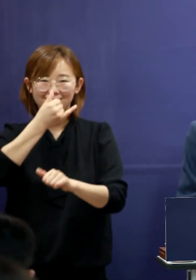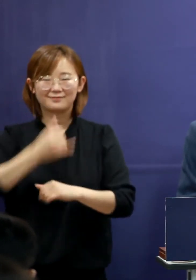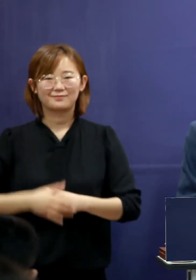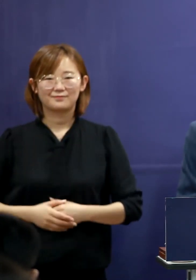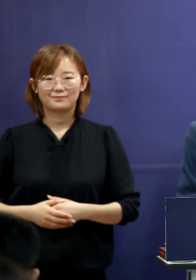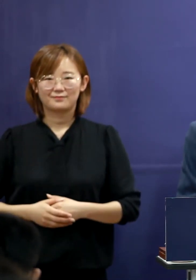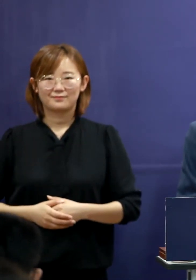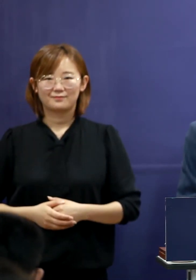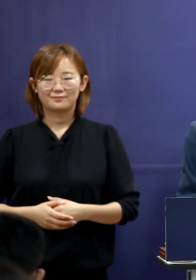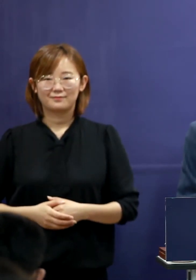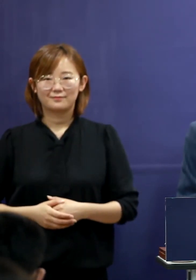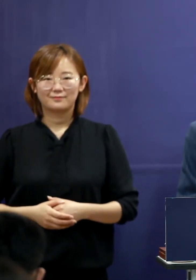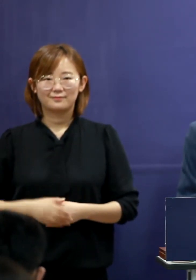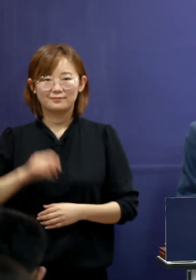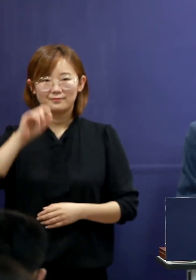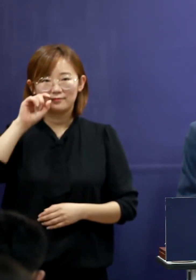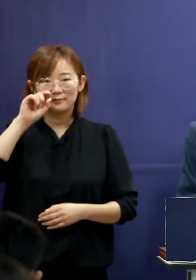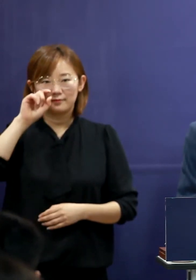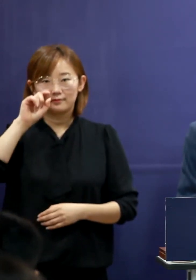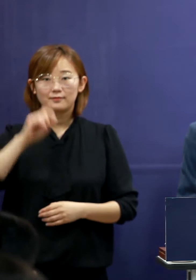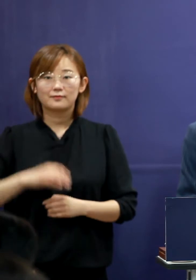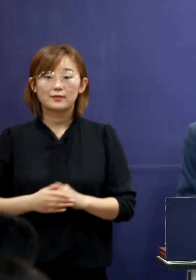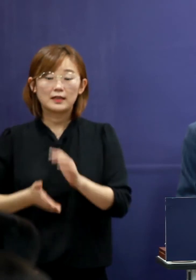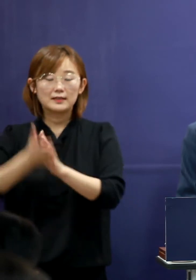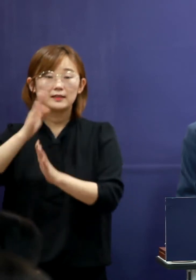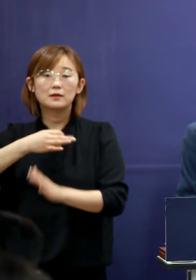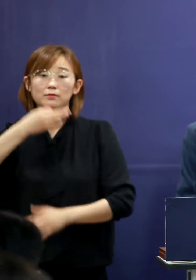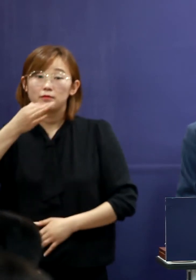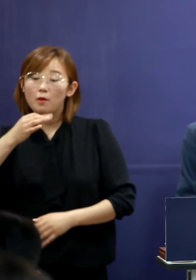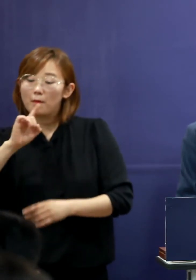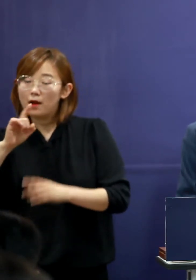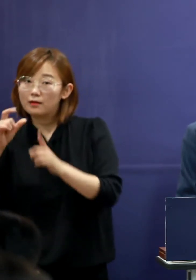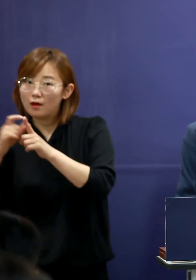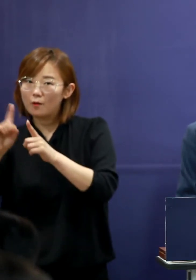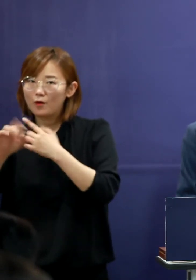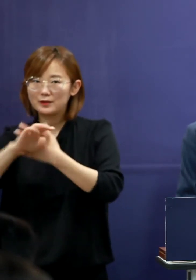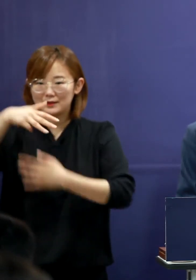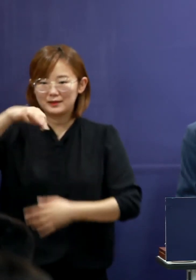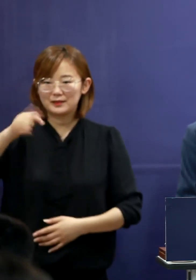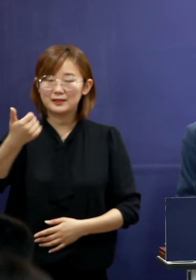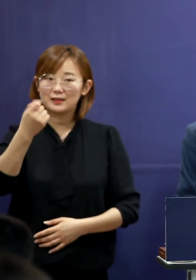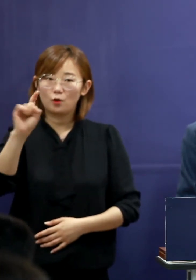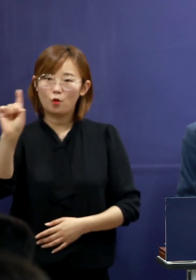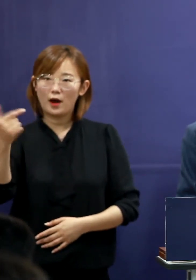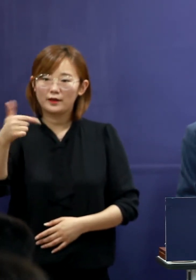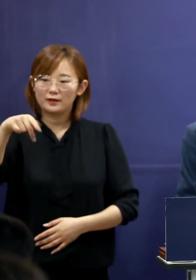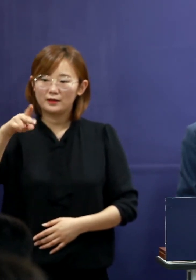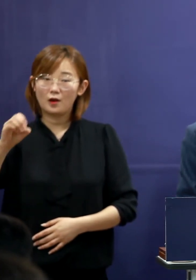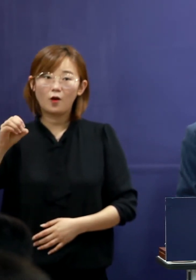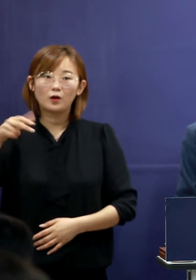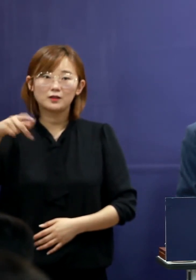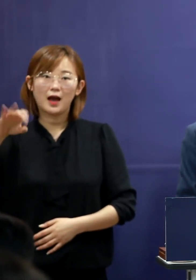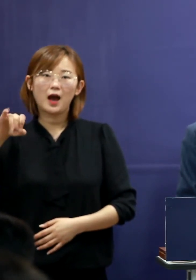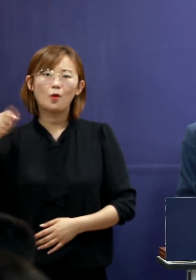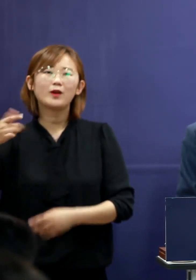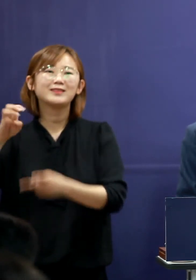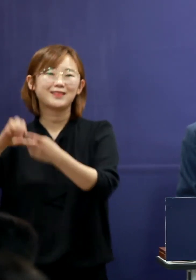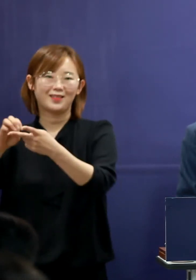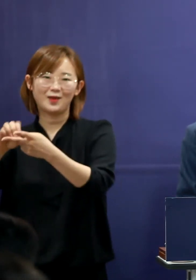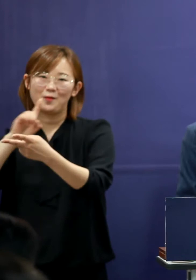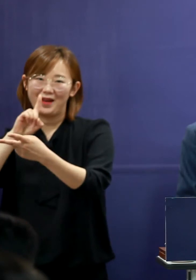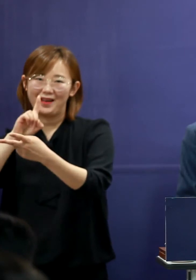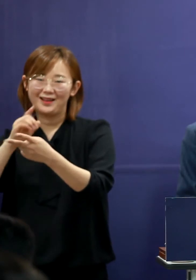이 시에서는 친환경 자원센터라고 부르고, 주민들은 폐기물 처리